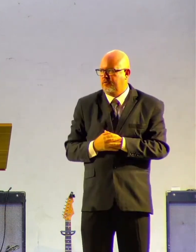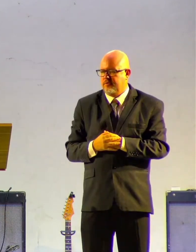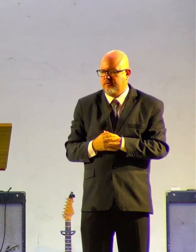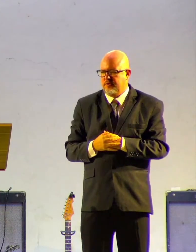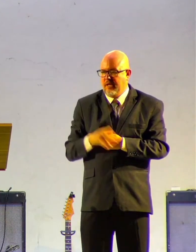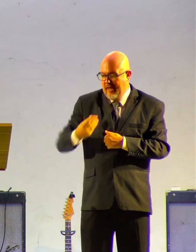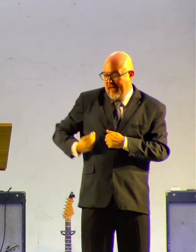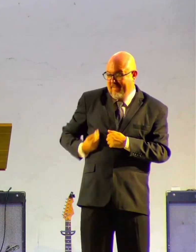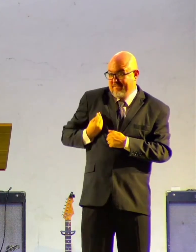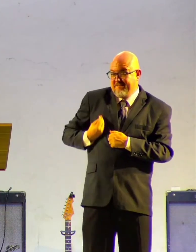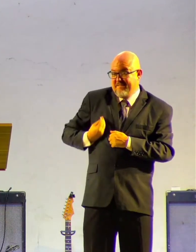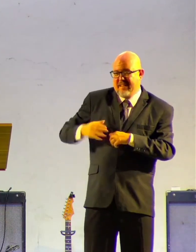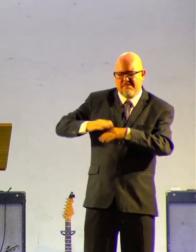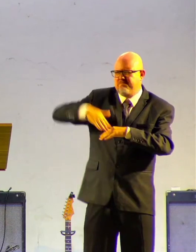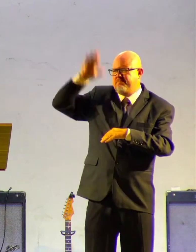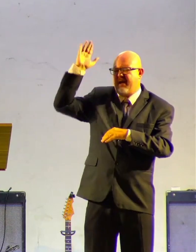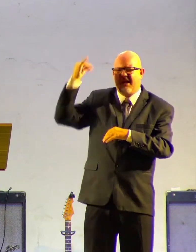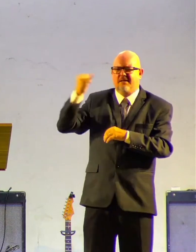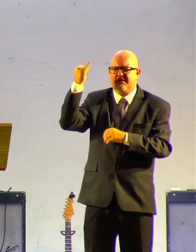pela própria vida.